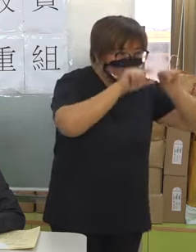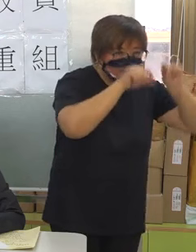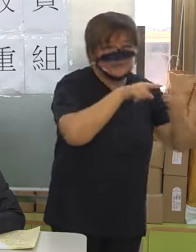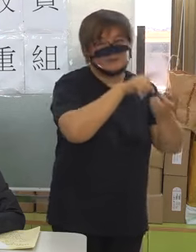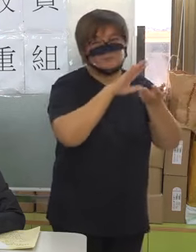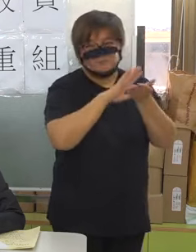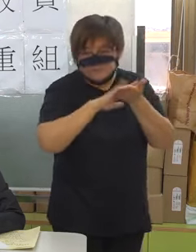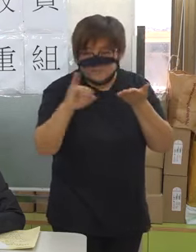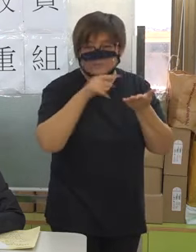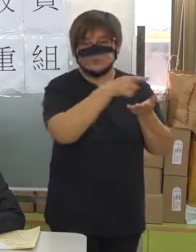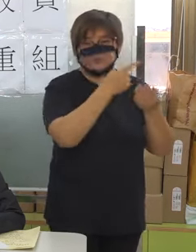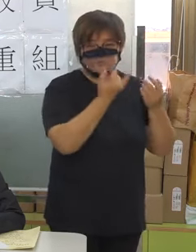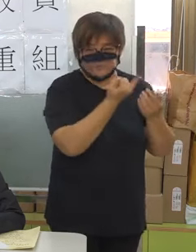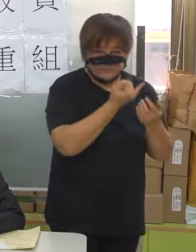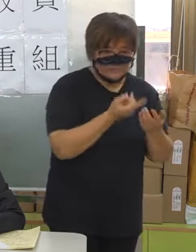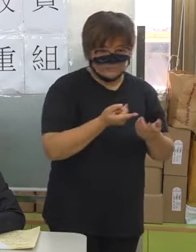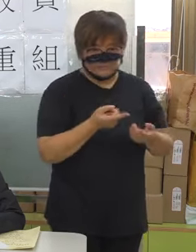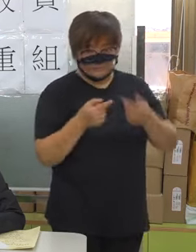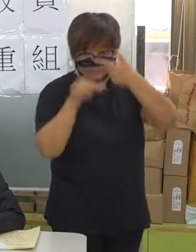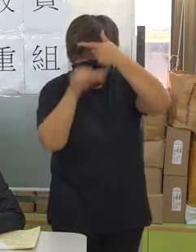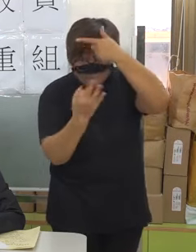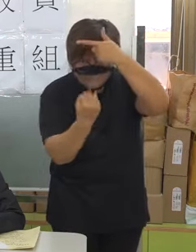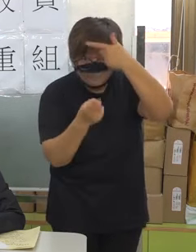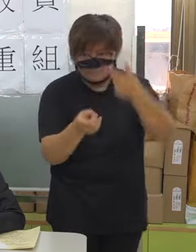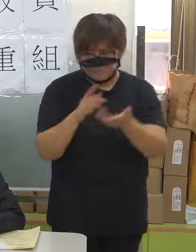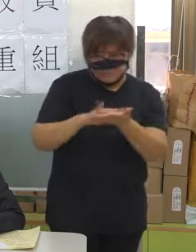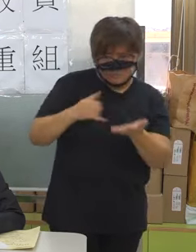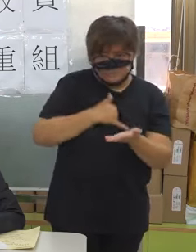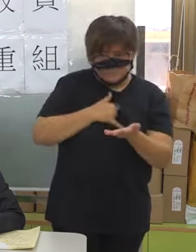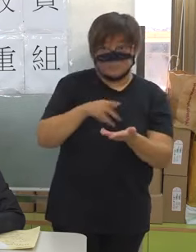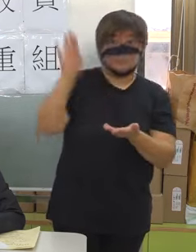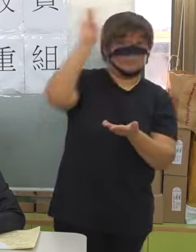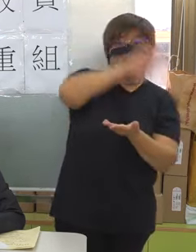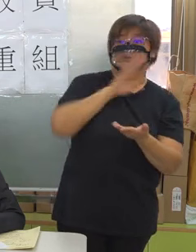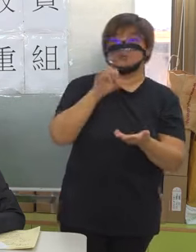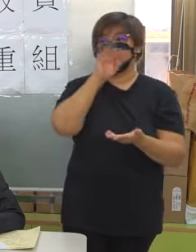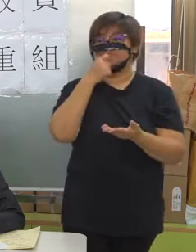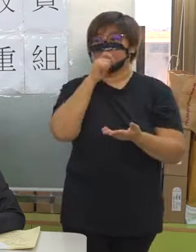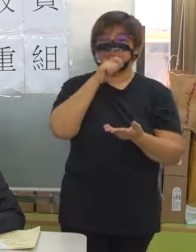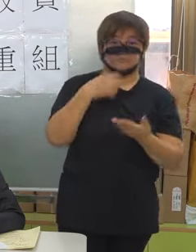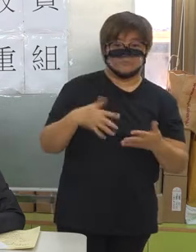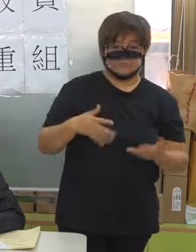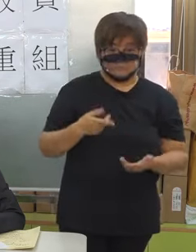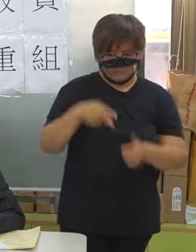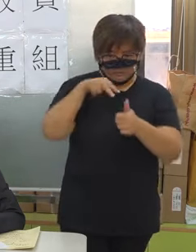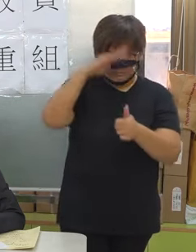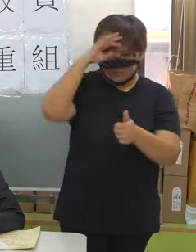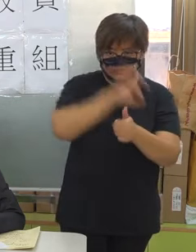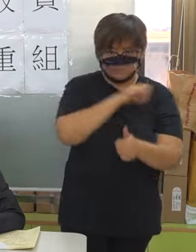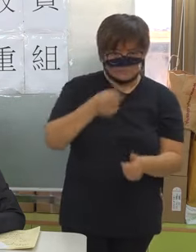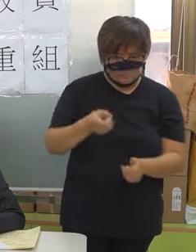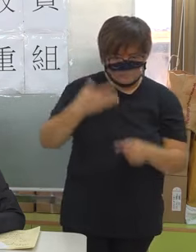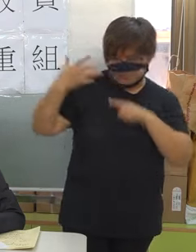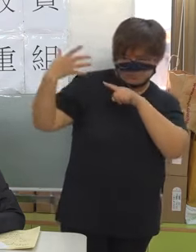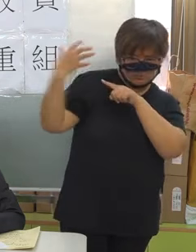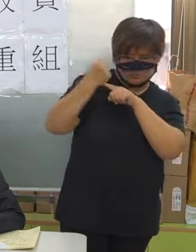最大侮辱。當監警會連最基本的調查權都欠奉的時候，他嘗試強行利用這份